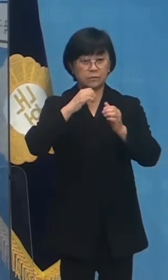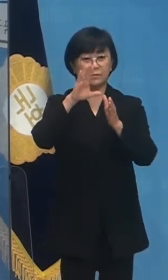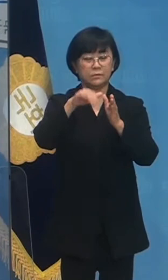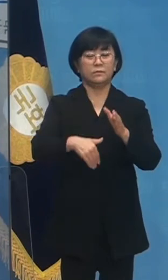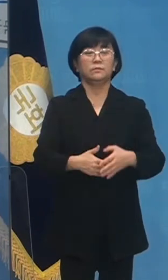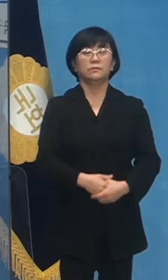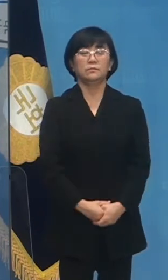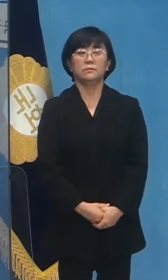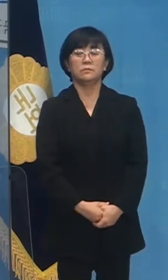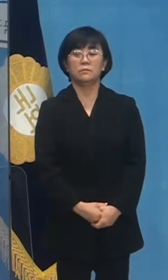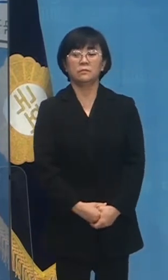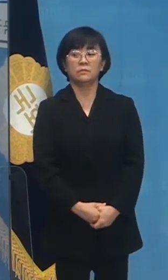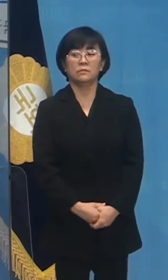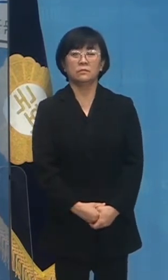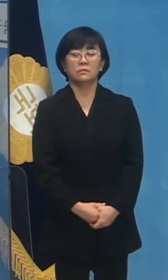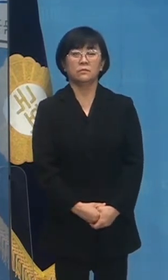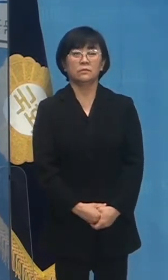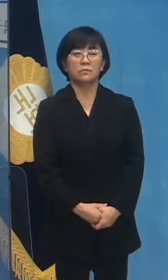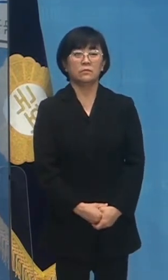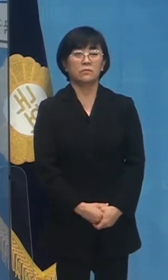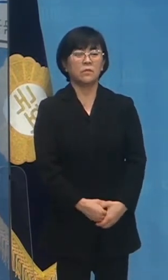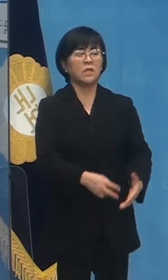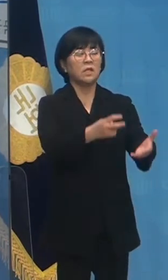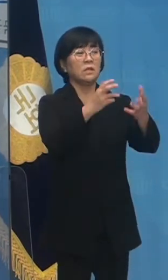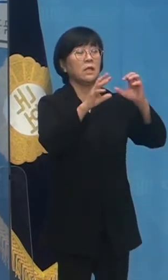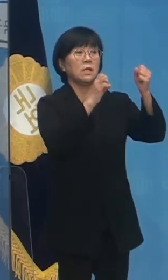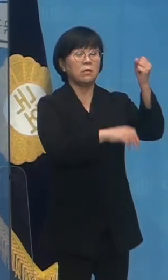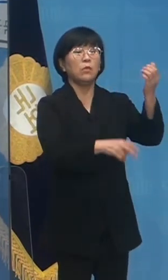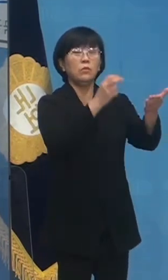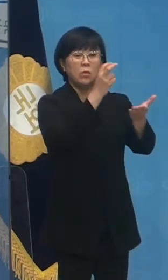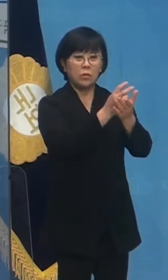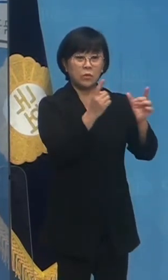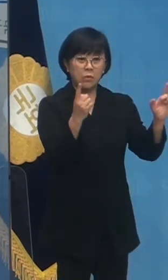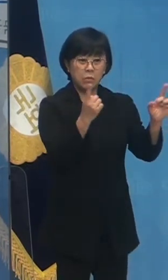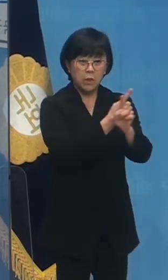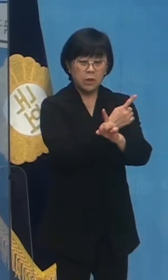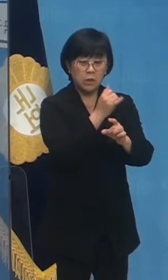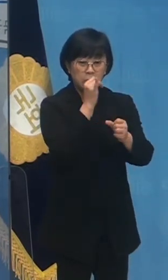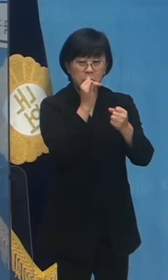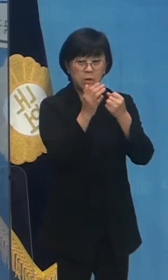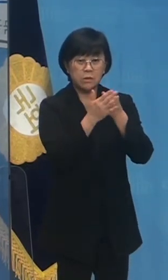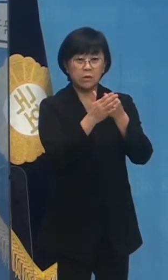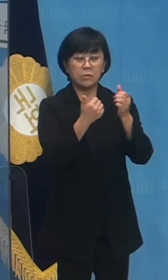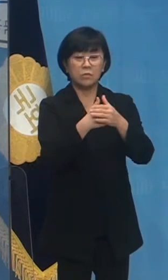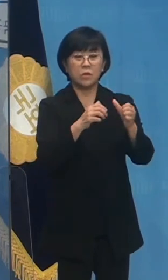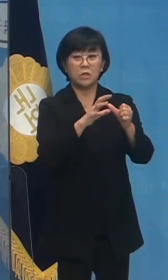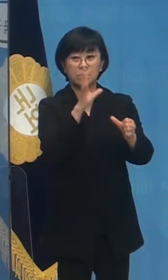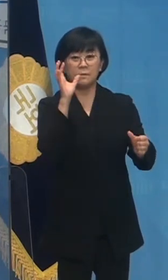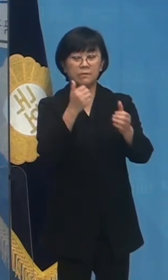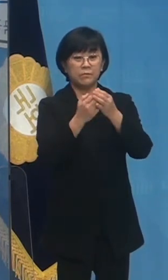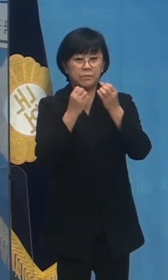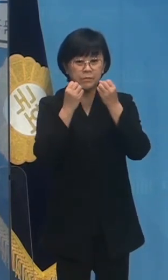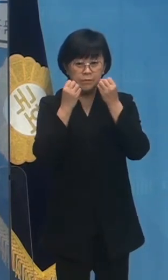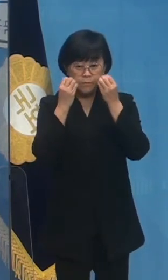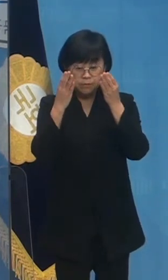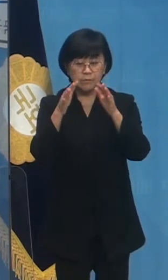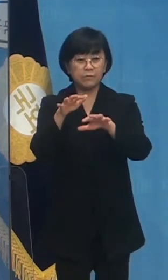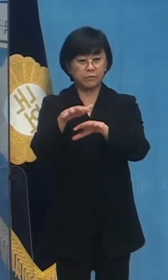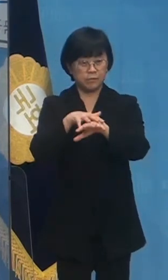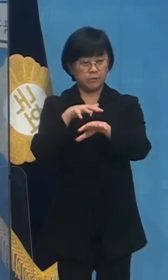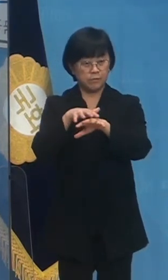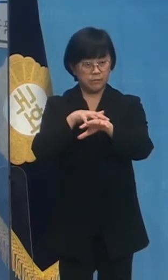시대입니다. 따라서 헌법도 바뀌어야 합니다. 87년 체제에서 벗어나서 새로운